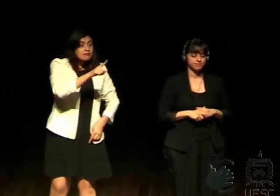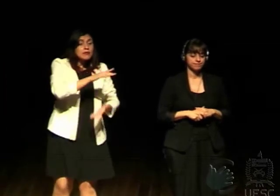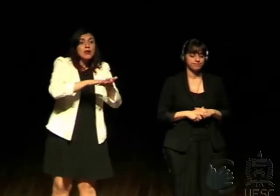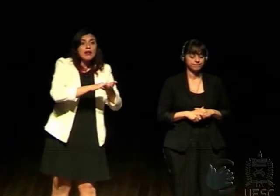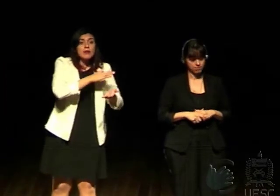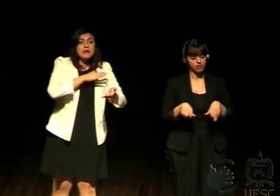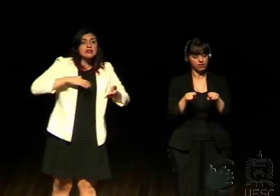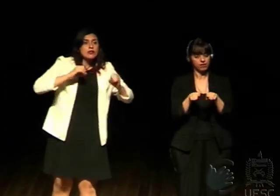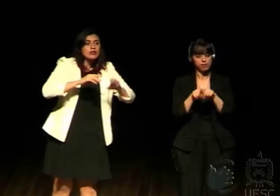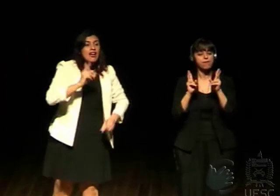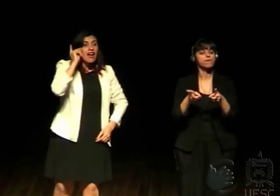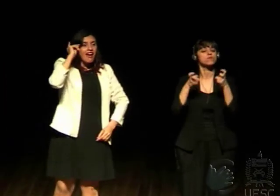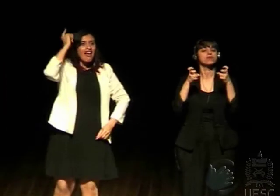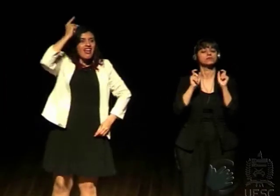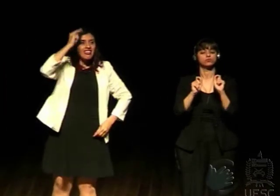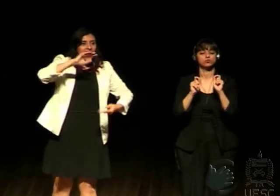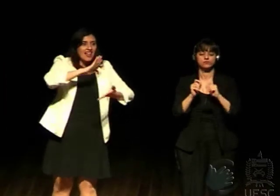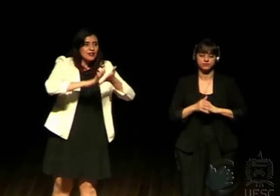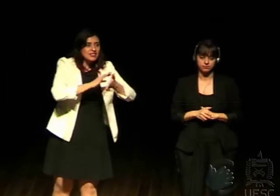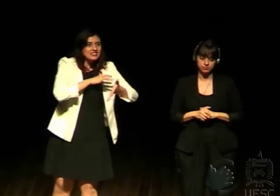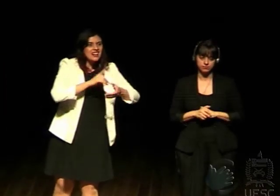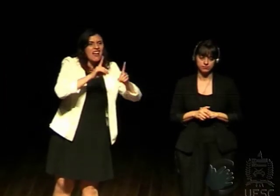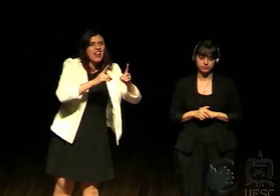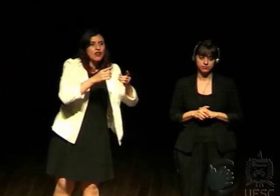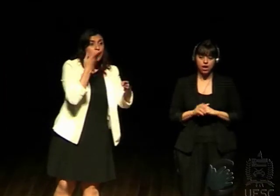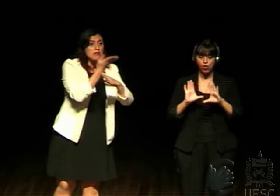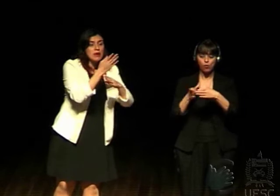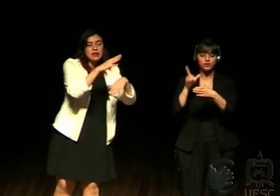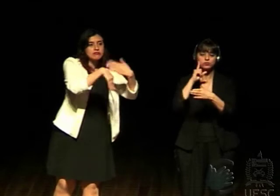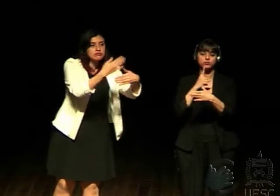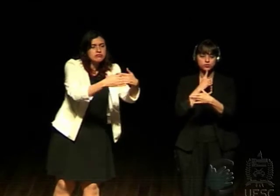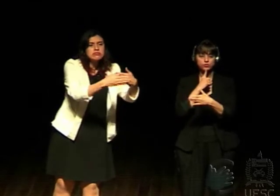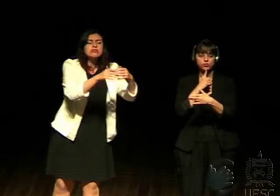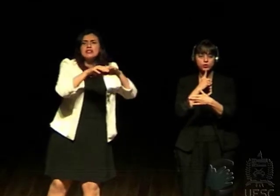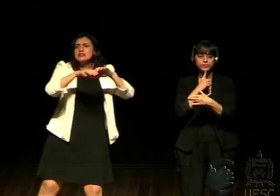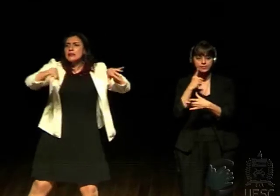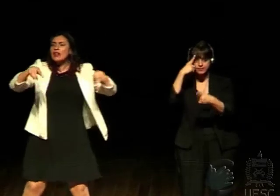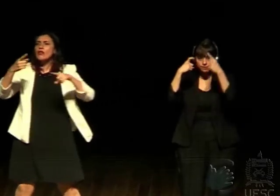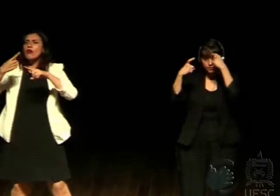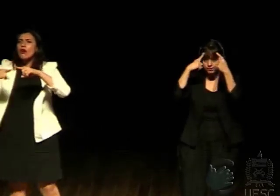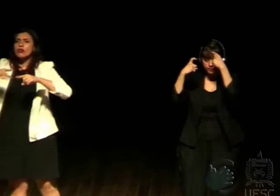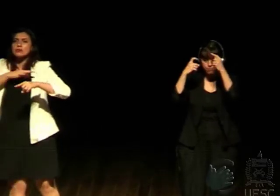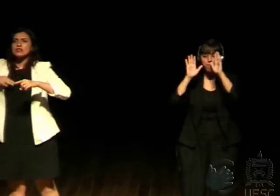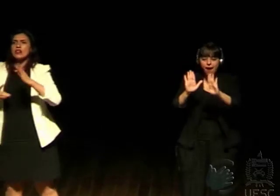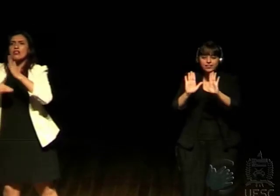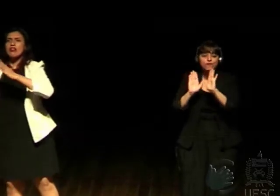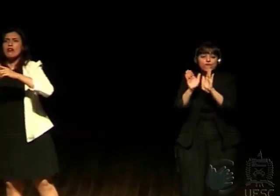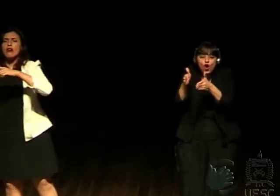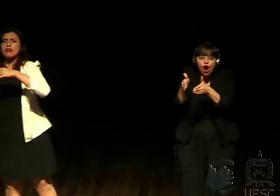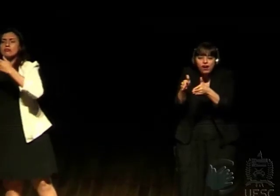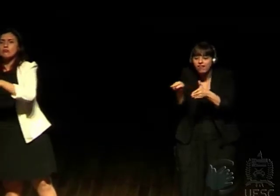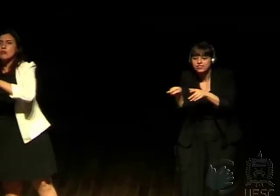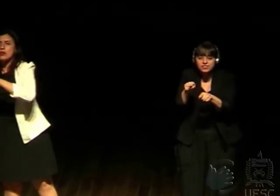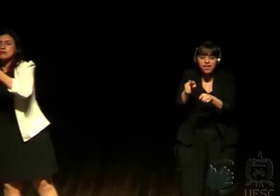Por otro lado, también nos hemos dado cuenta que la propia comunidad sorda tiene iniciativas focalizadas, que a veces